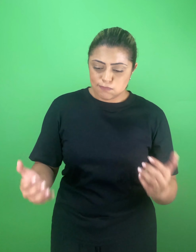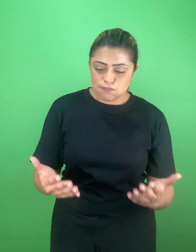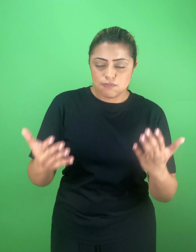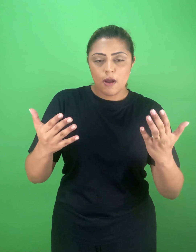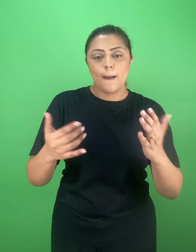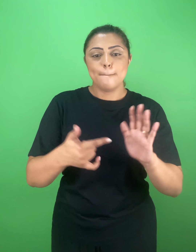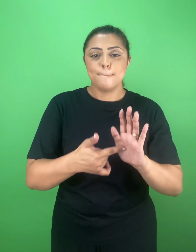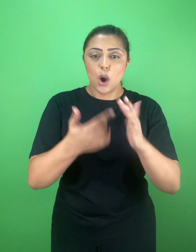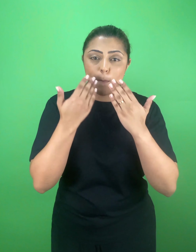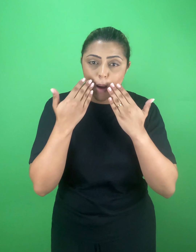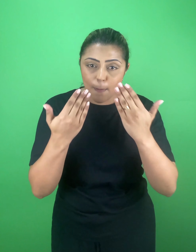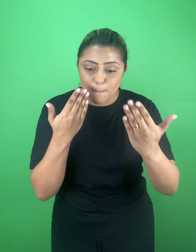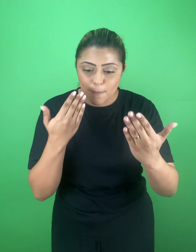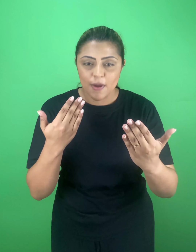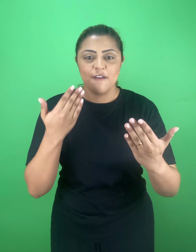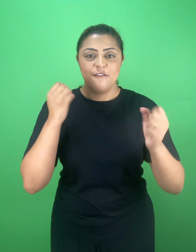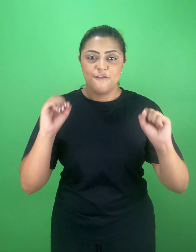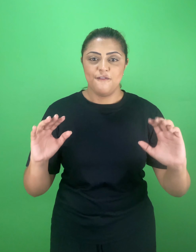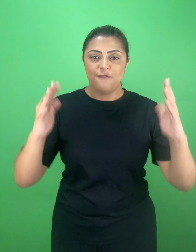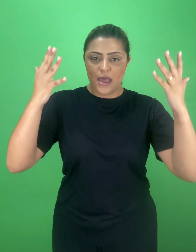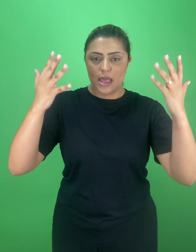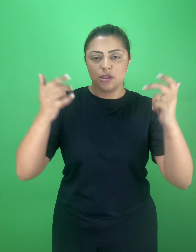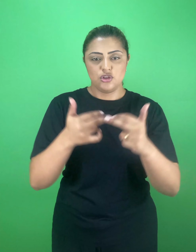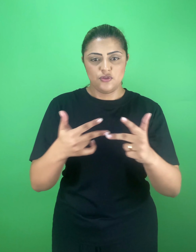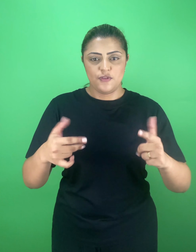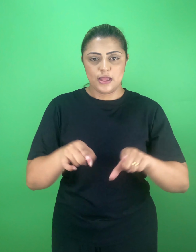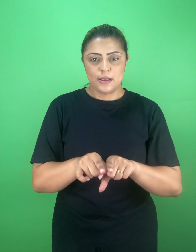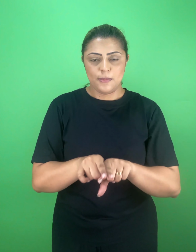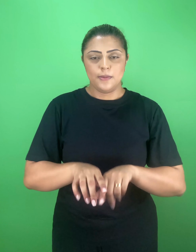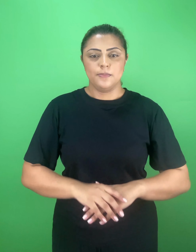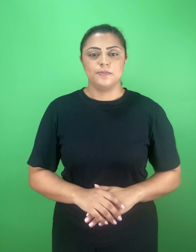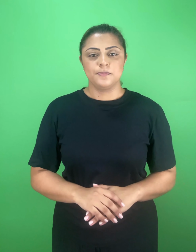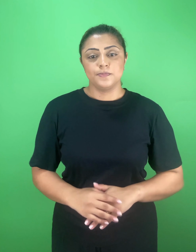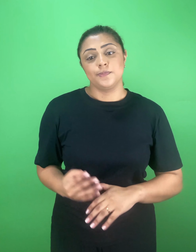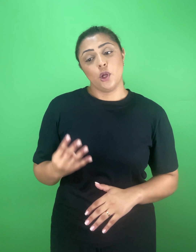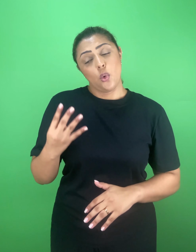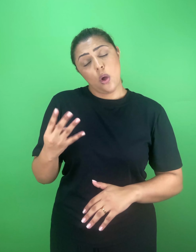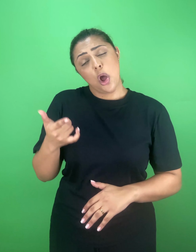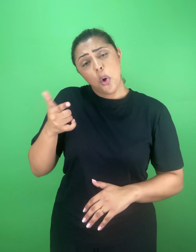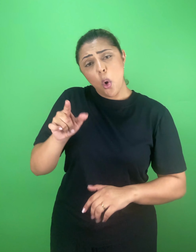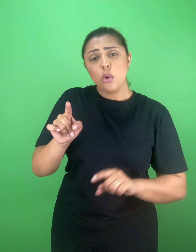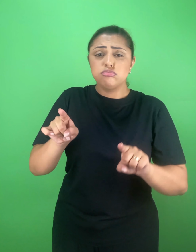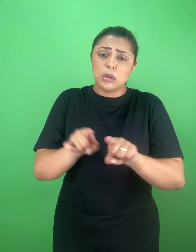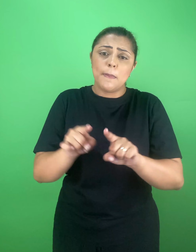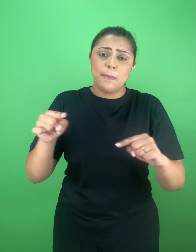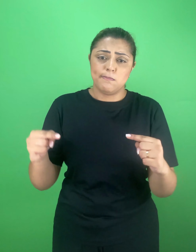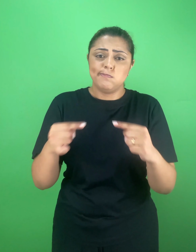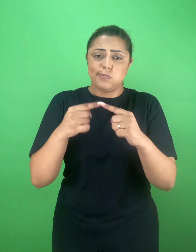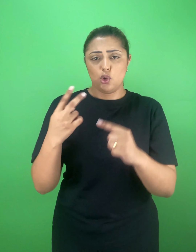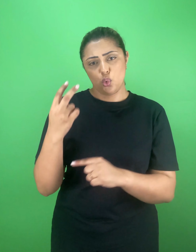mostras, festas e festivais ou 4. Outro objeto cultural 3.